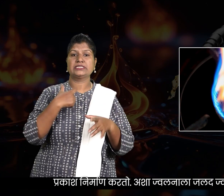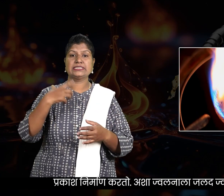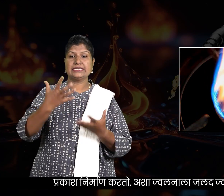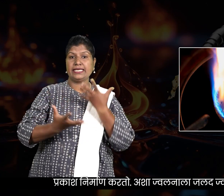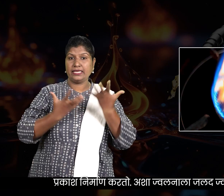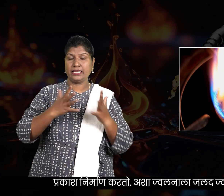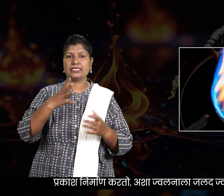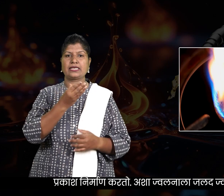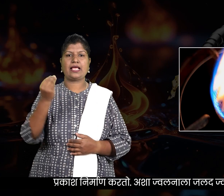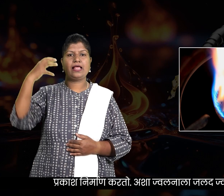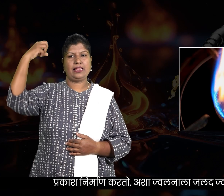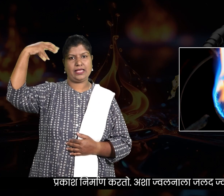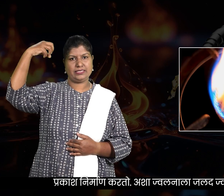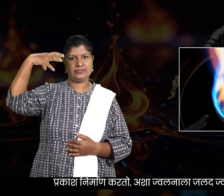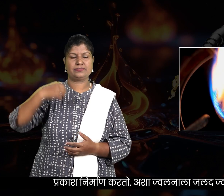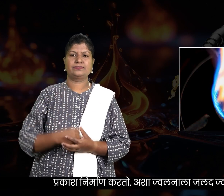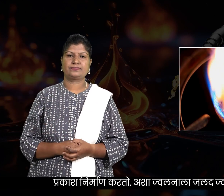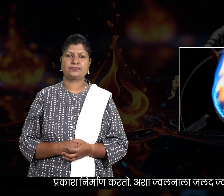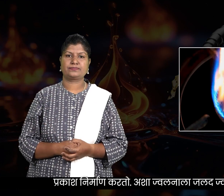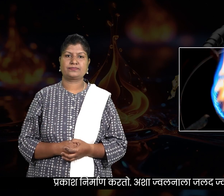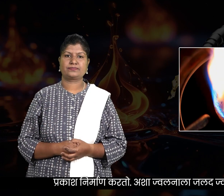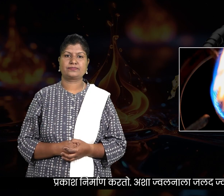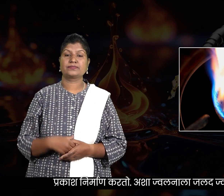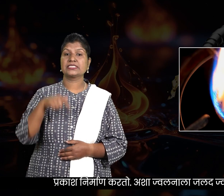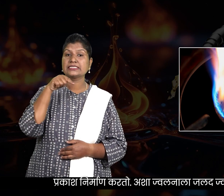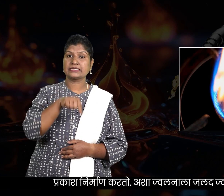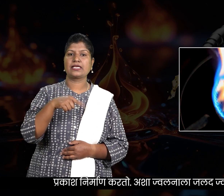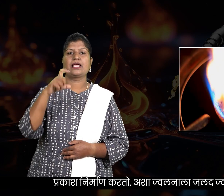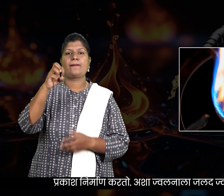अशा ज्वलनाला जलद ज्वलन म्हणतात.